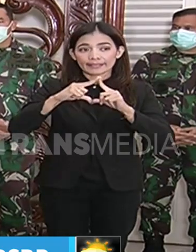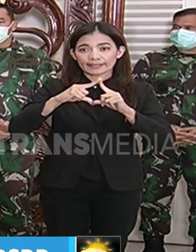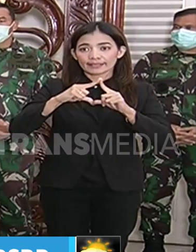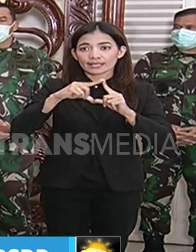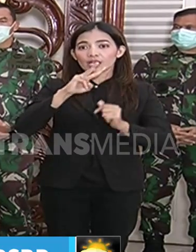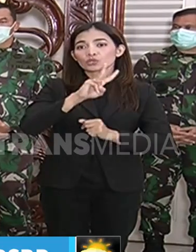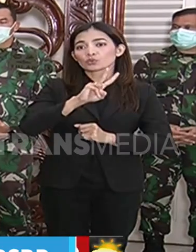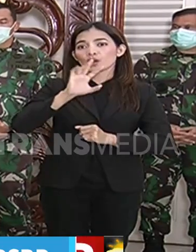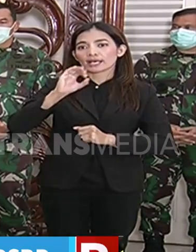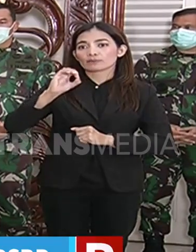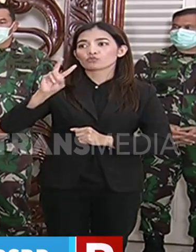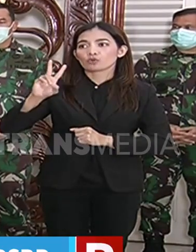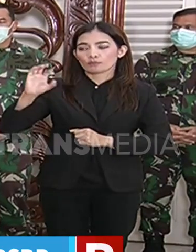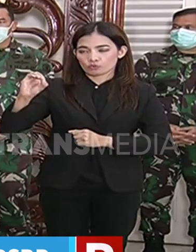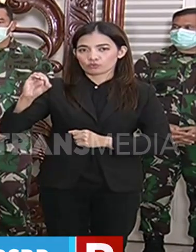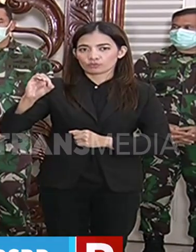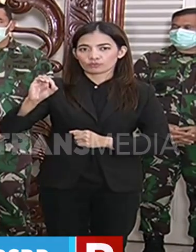10 April 2020.